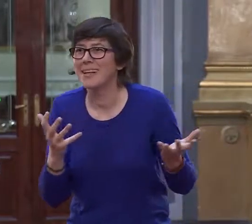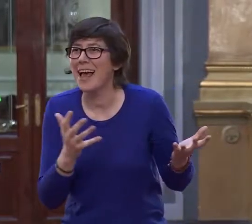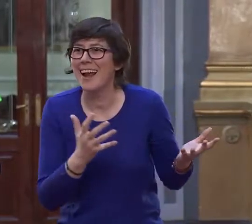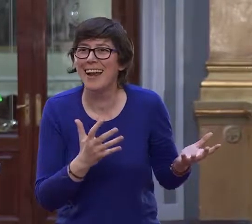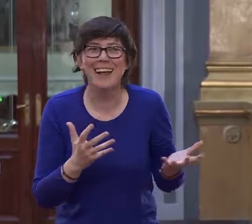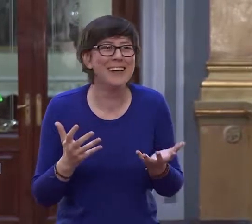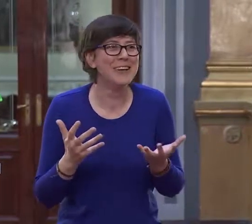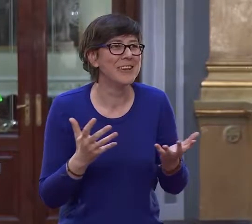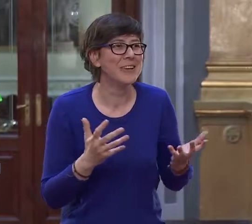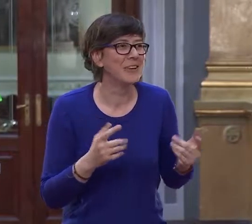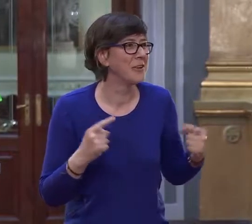¿Dónde están los periodistas?